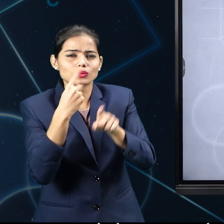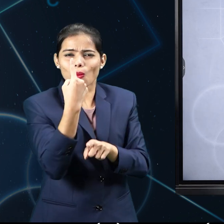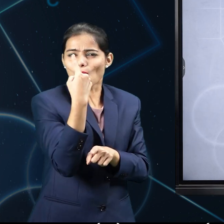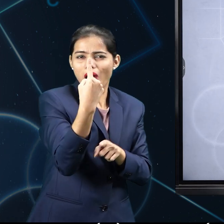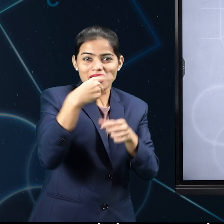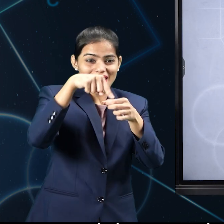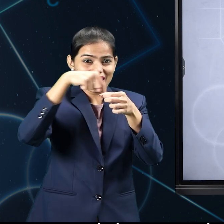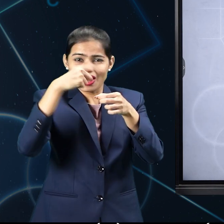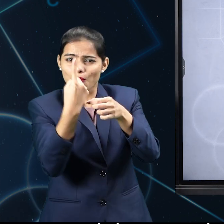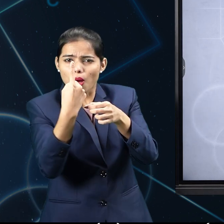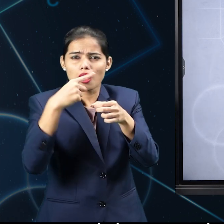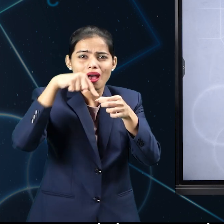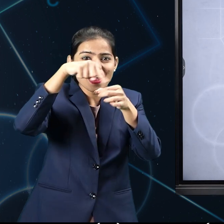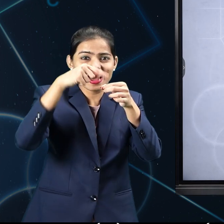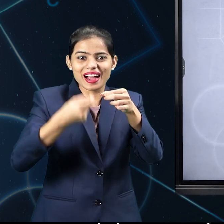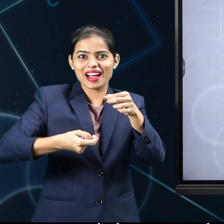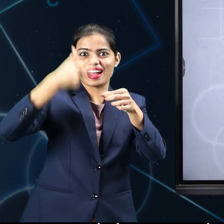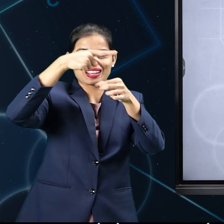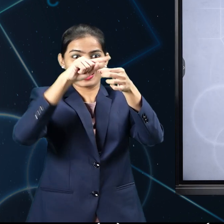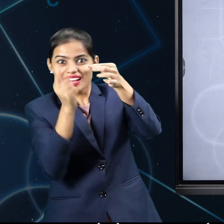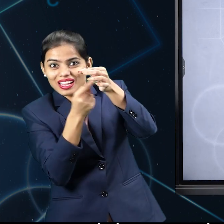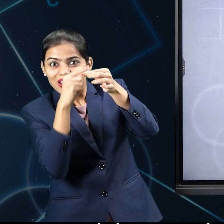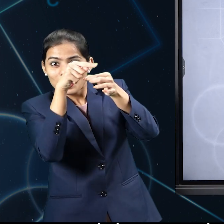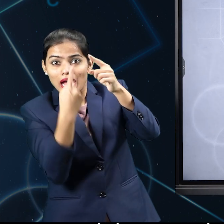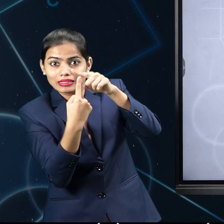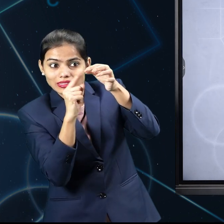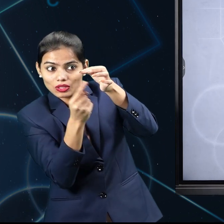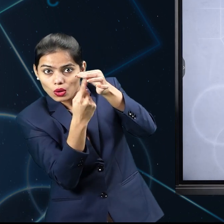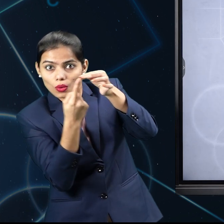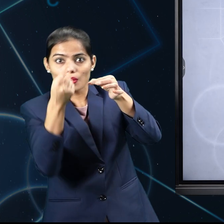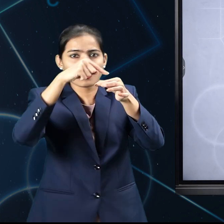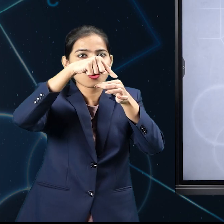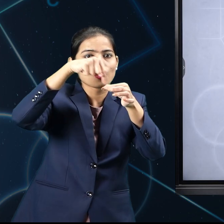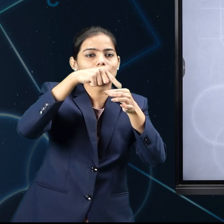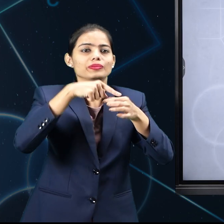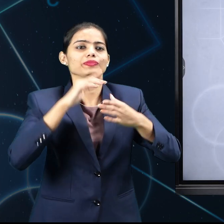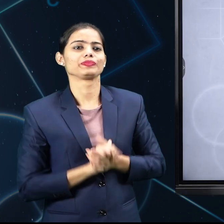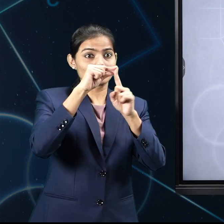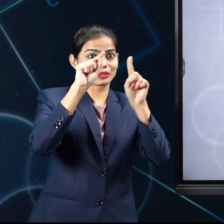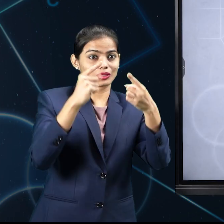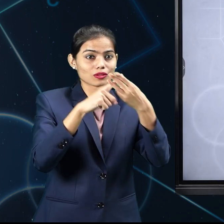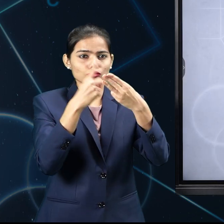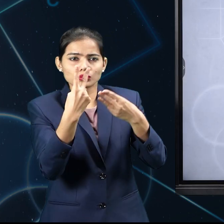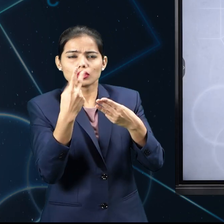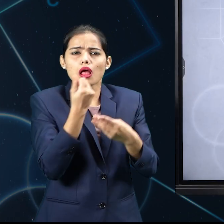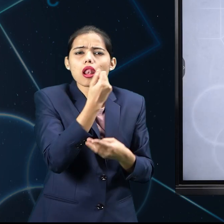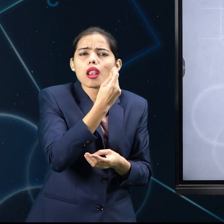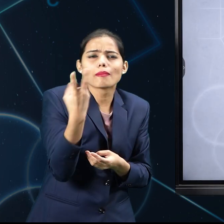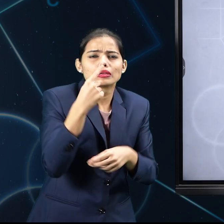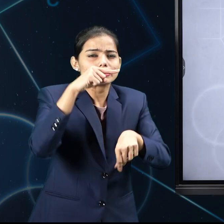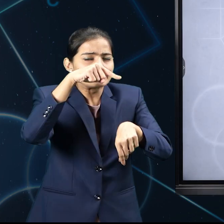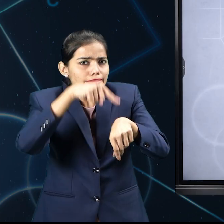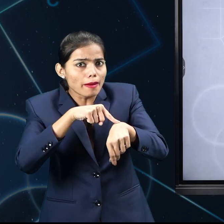एक मुख आलेल्या वेळा डिवायडेड बाय एकूण प्रयोगांची संख्या. आपल्याला 270 वेळेला एक मुख आलेला आहे,